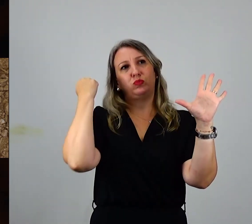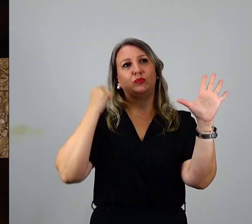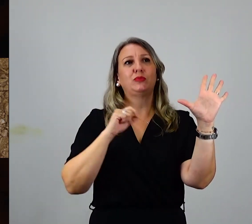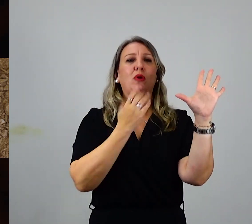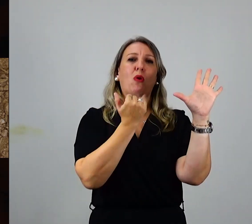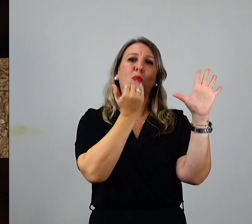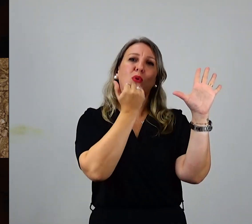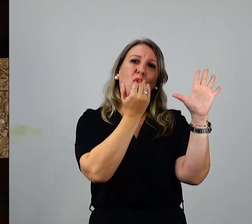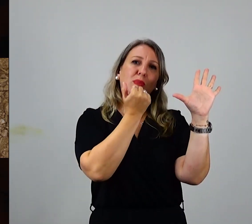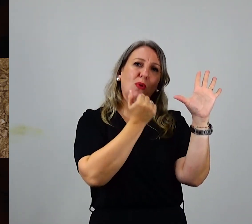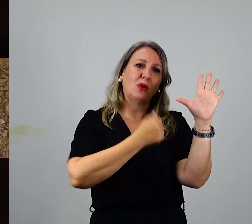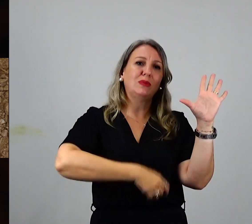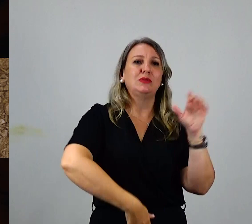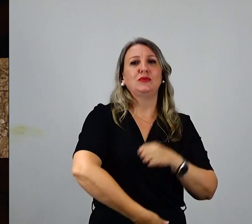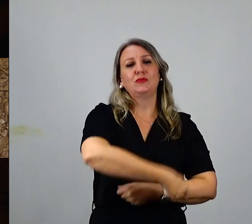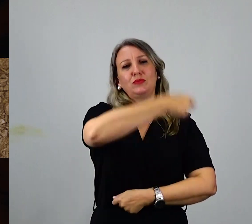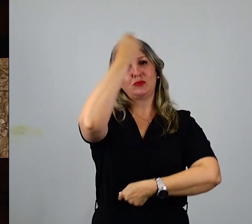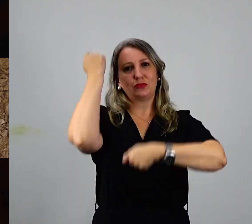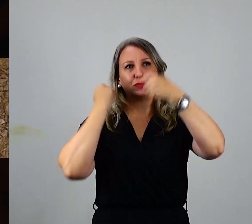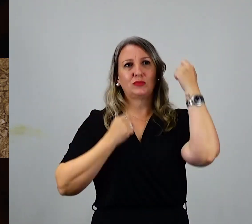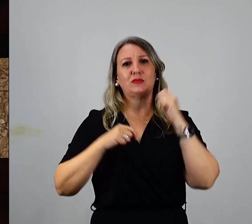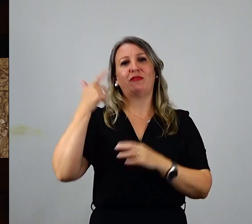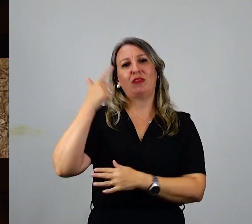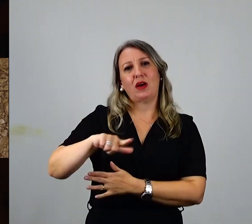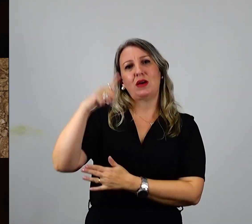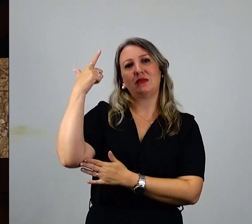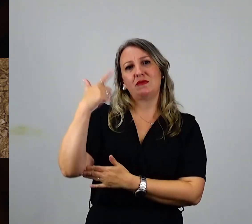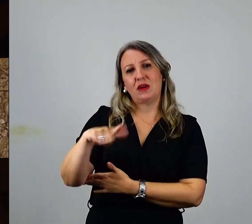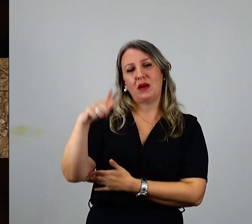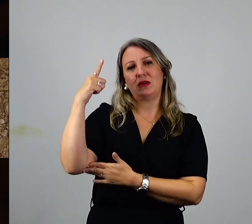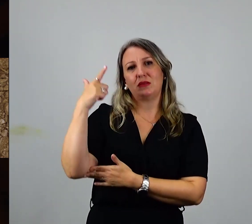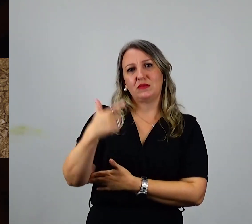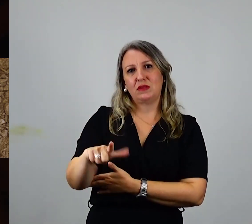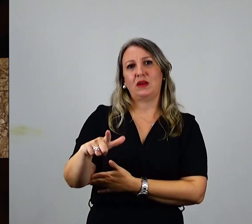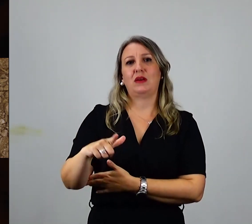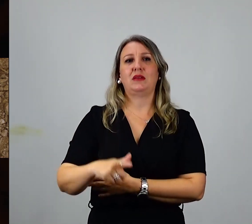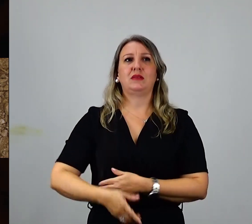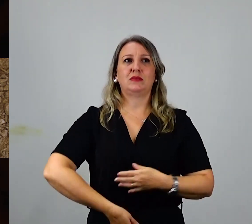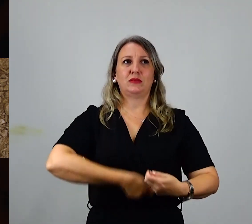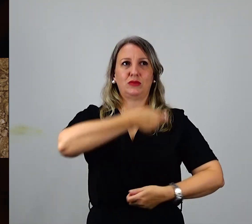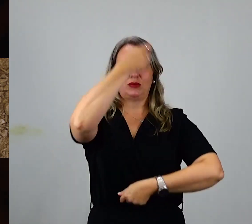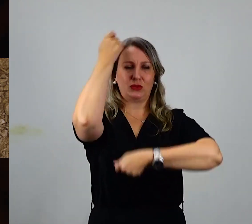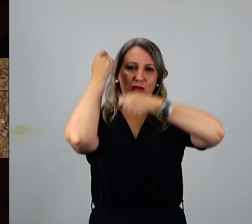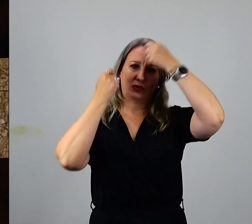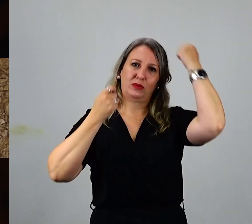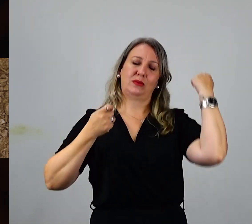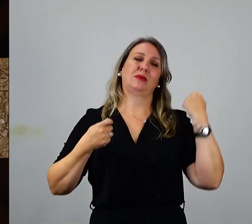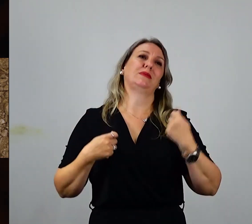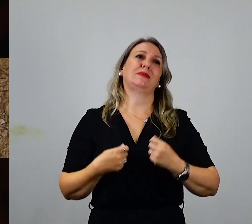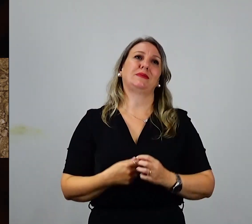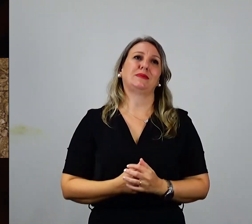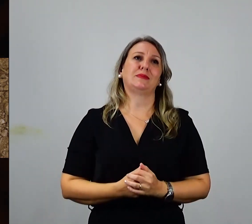E agora, lá dentro, ela tem uma nova pele.